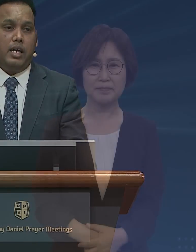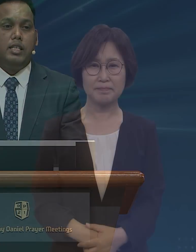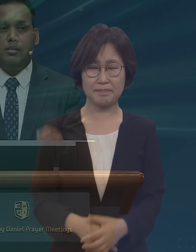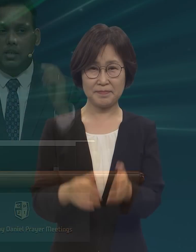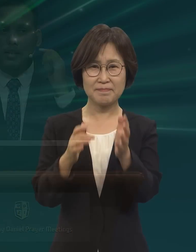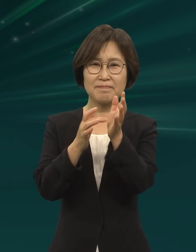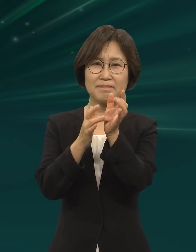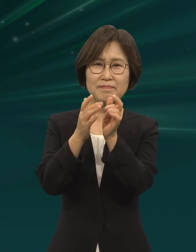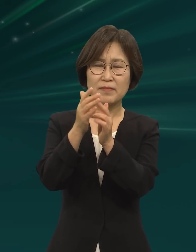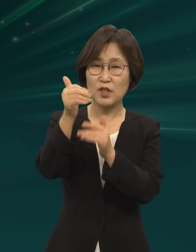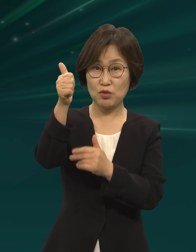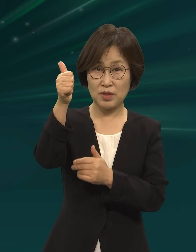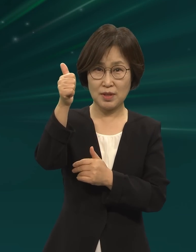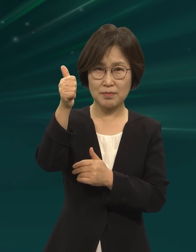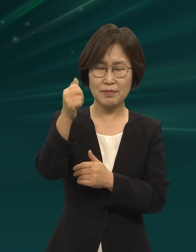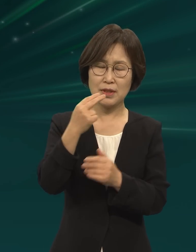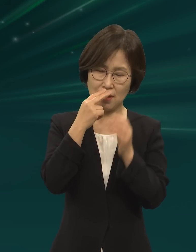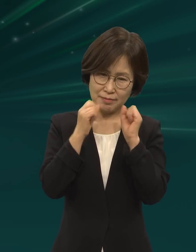예수님 살아계십니다.